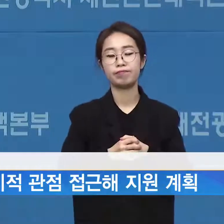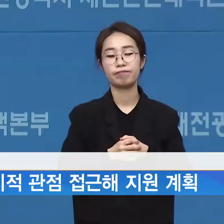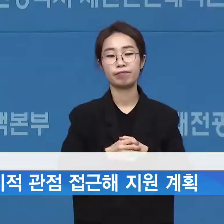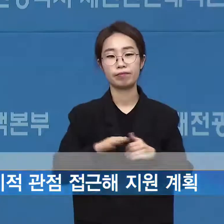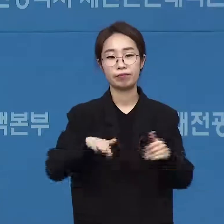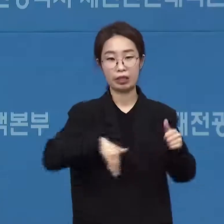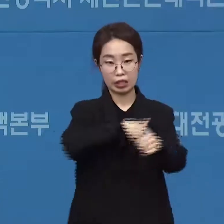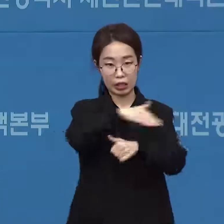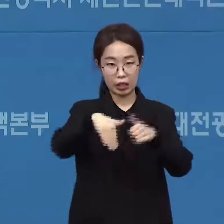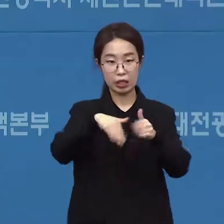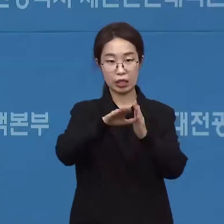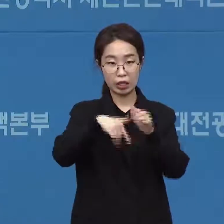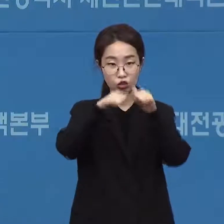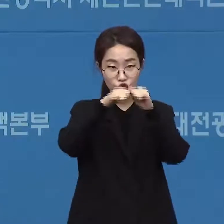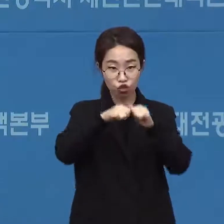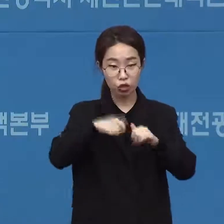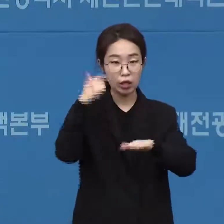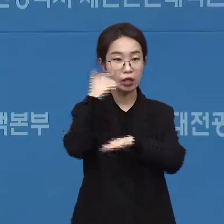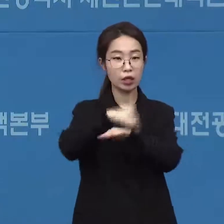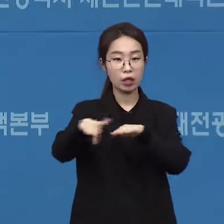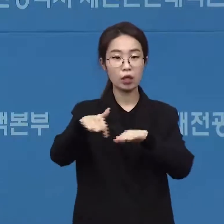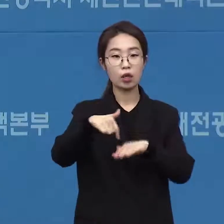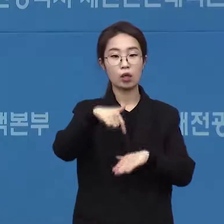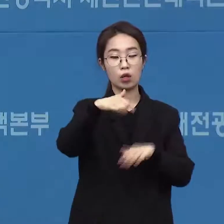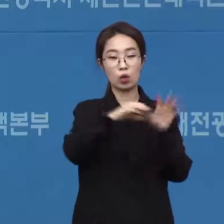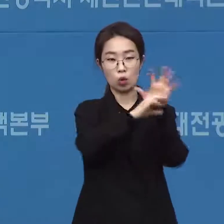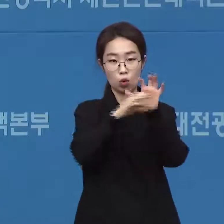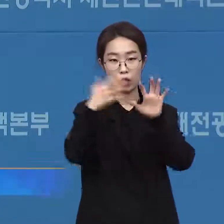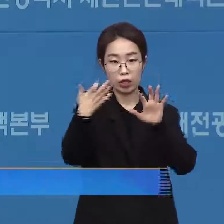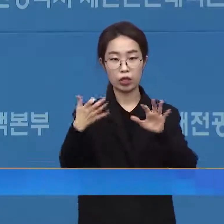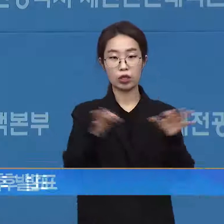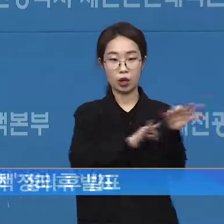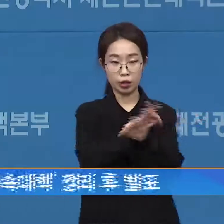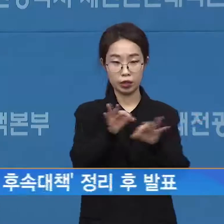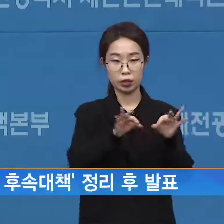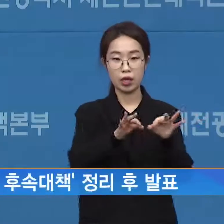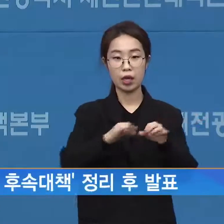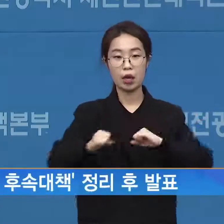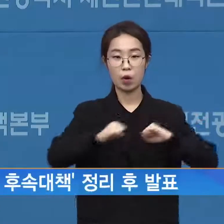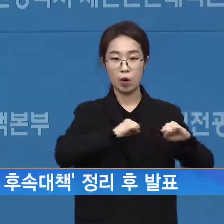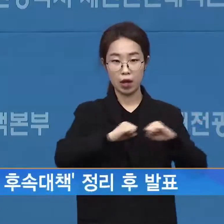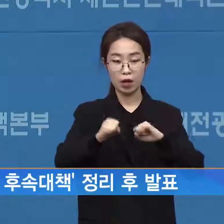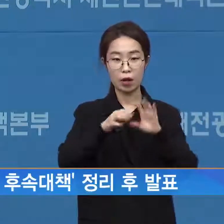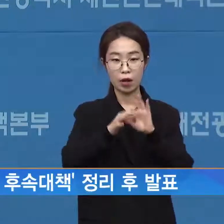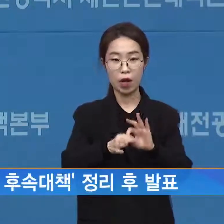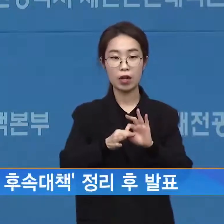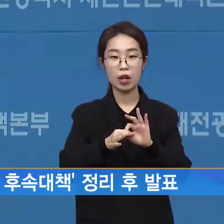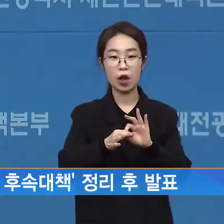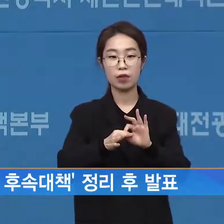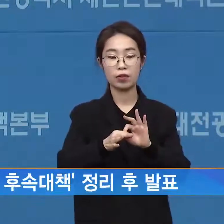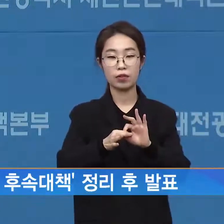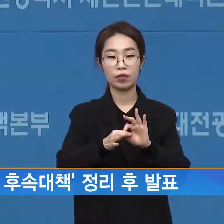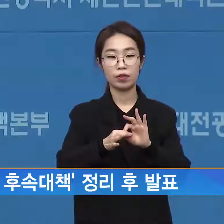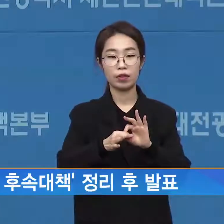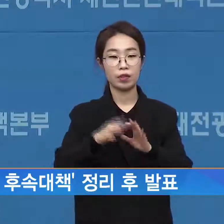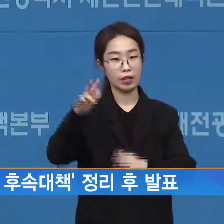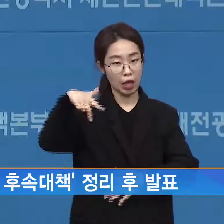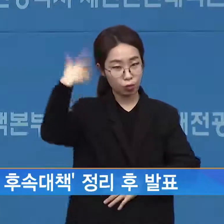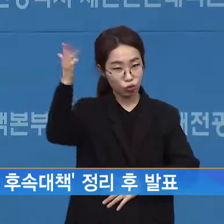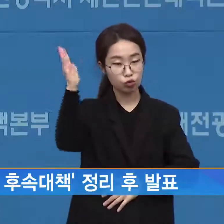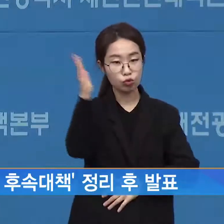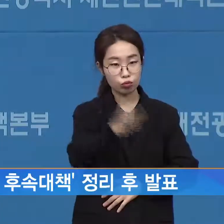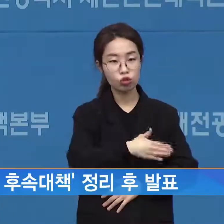이에 대한 구체적 계획인 포스트 코로나 대응 경제활력 후속 대책을 정리해서 다음